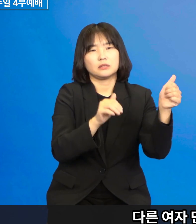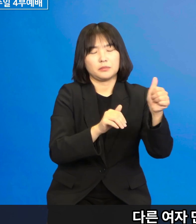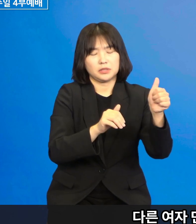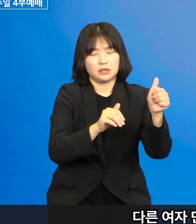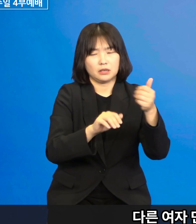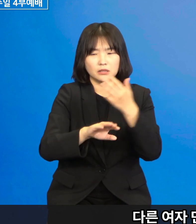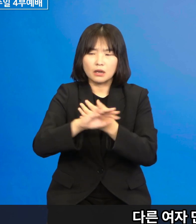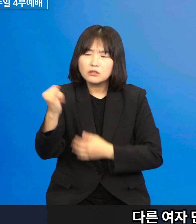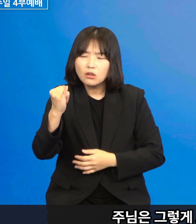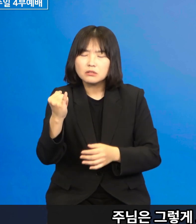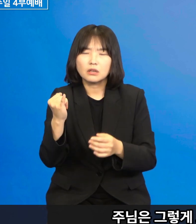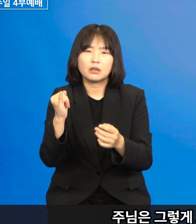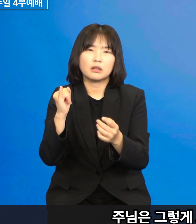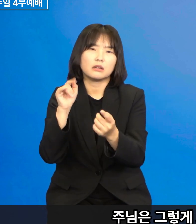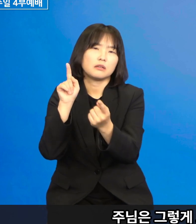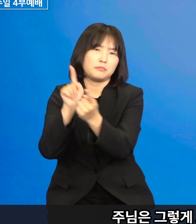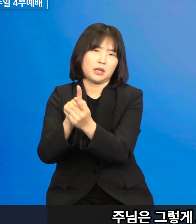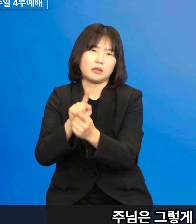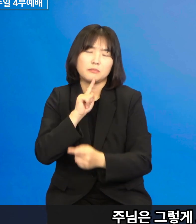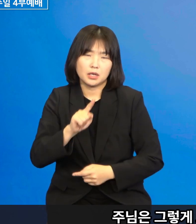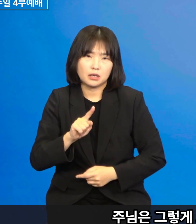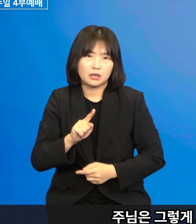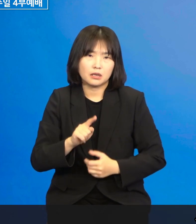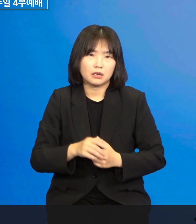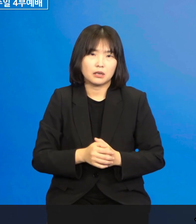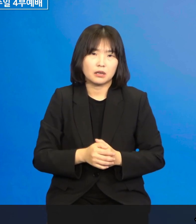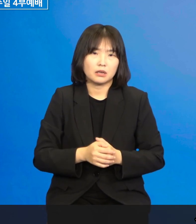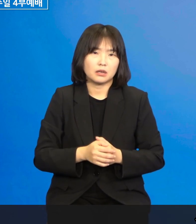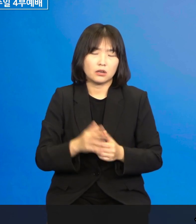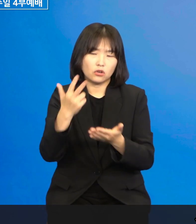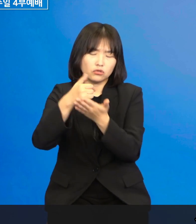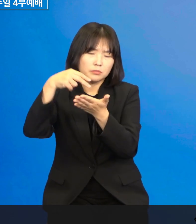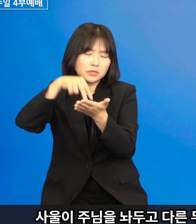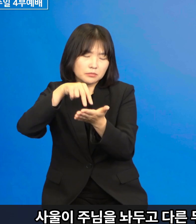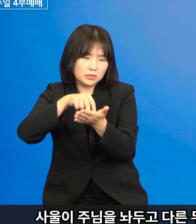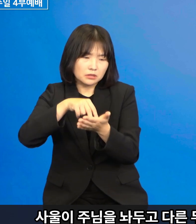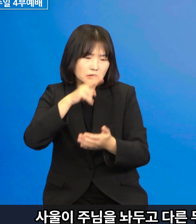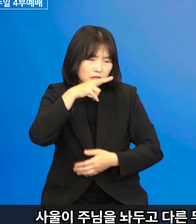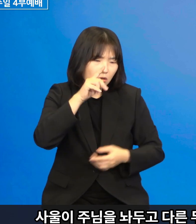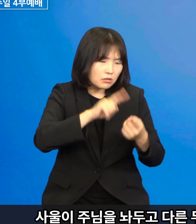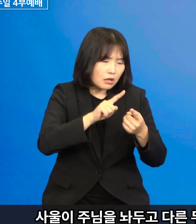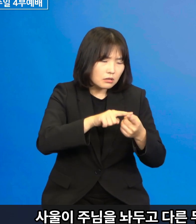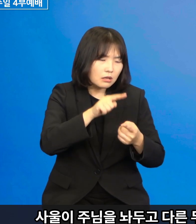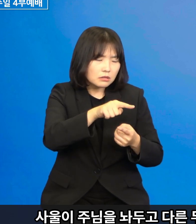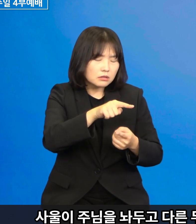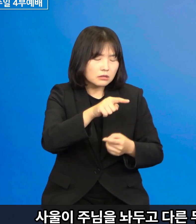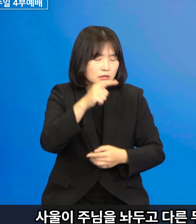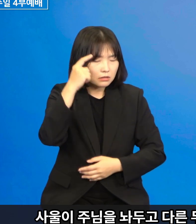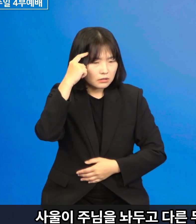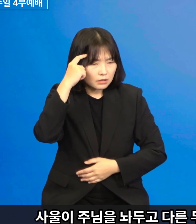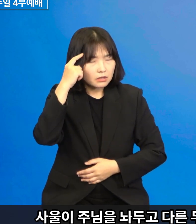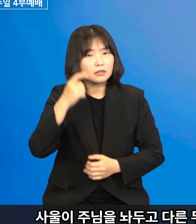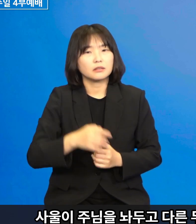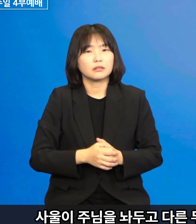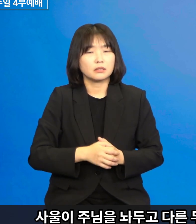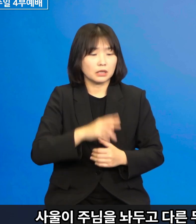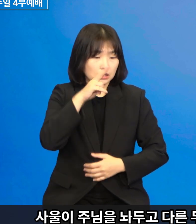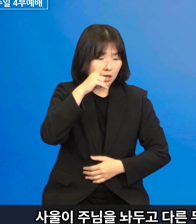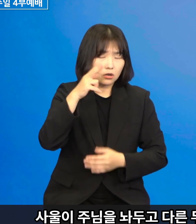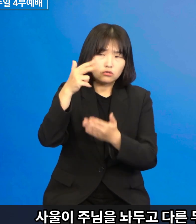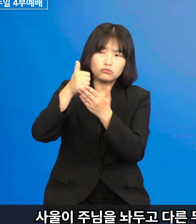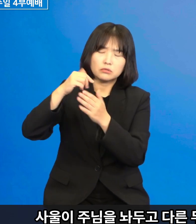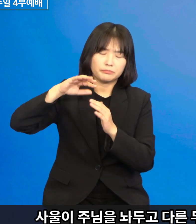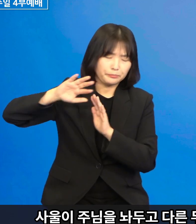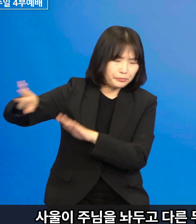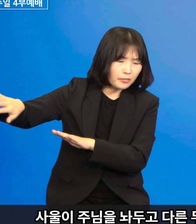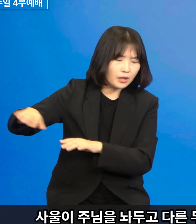여자 만났다는 것입니다. 주님은 그렇게 본 거예요. 누구를? 사울을. 사울이 주님을 놔두고